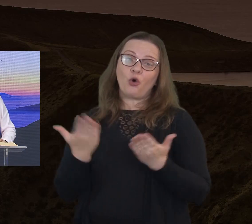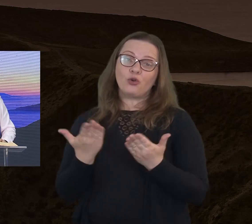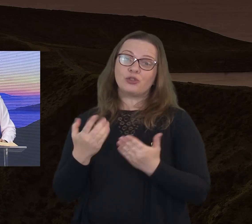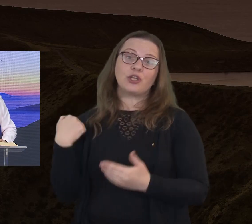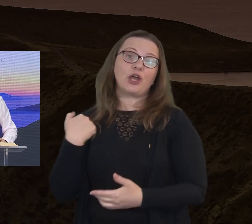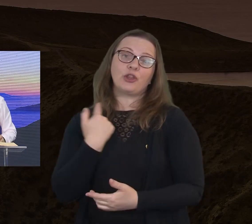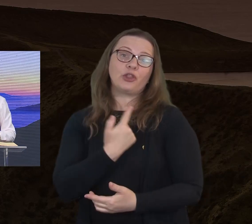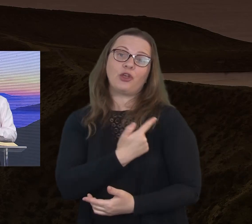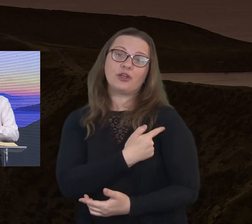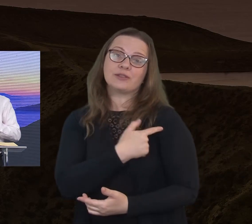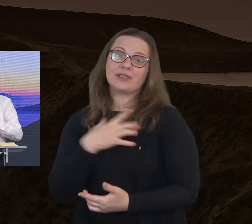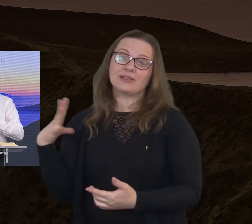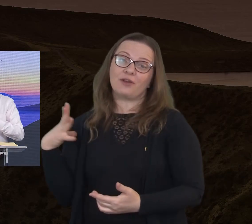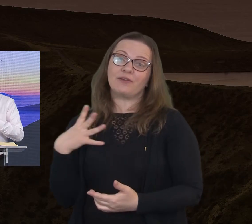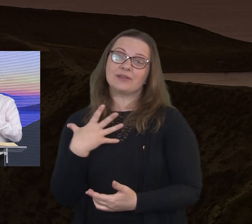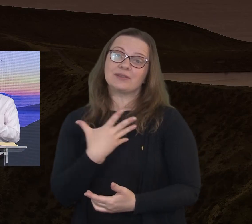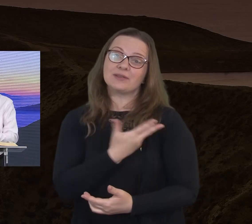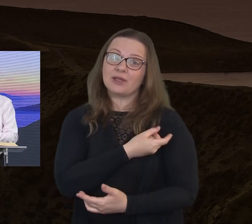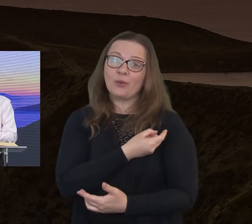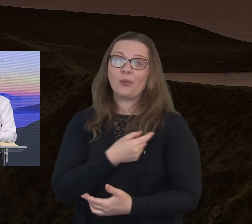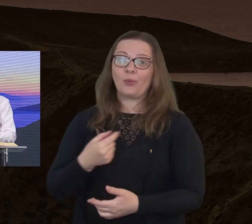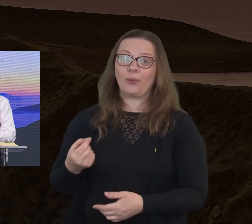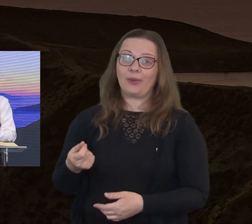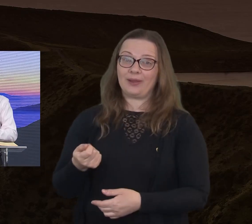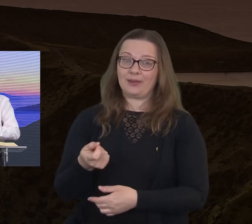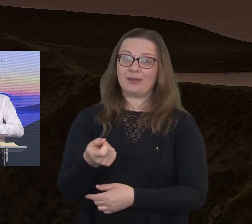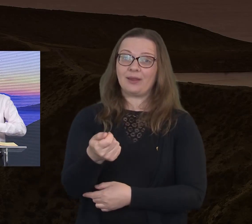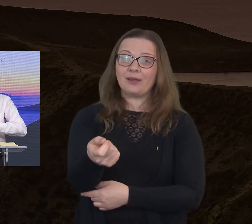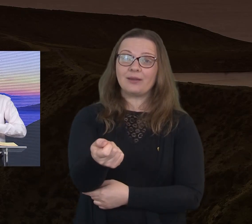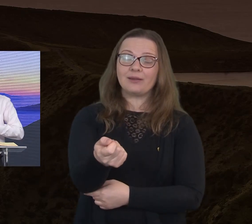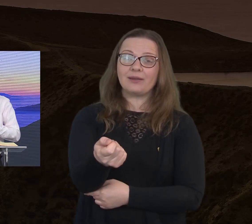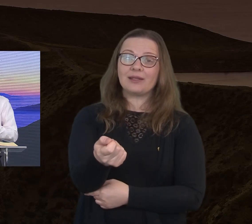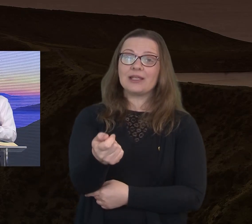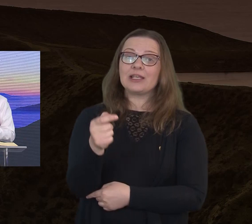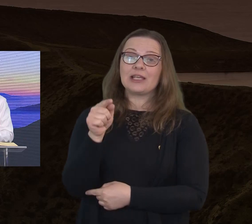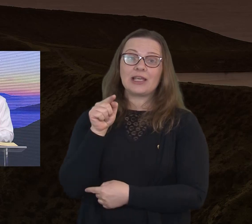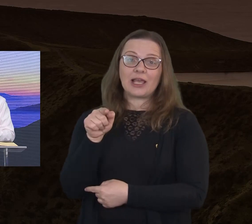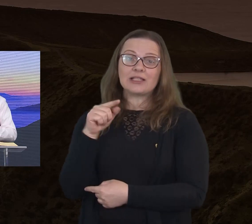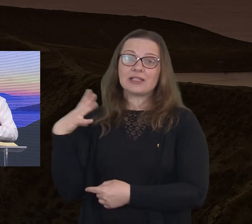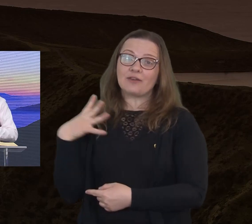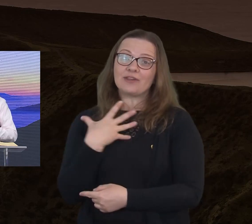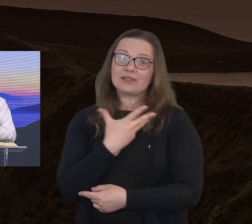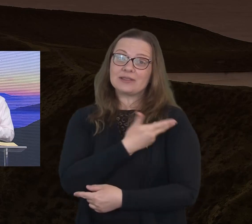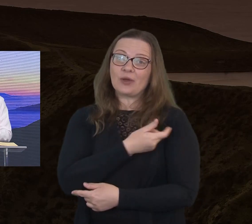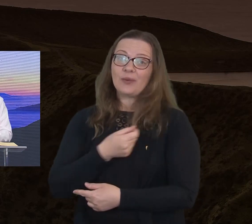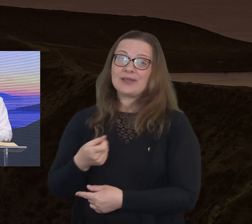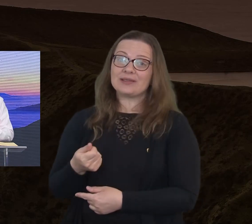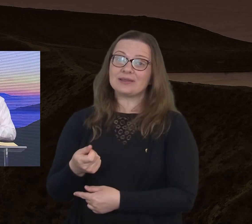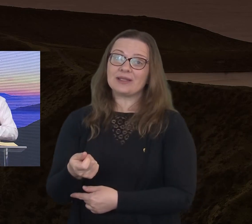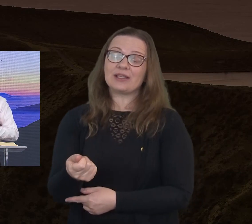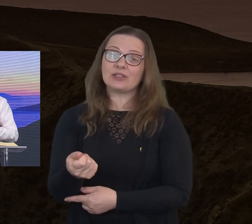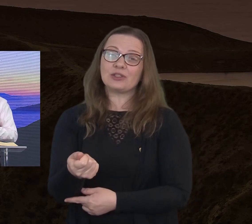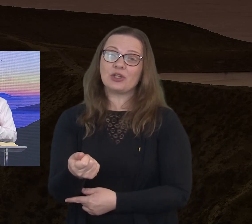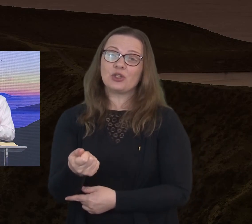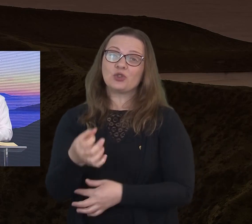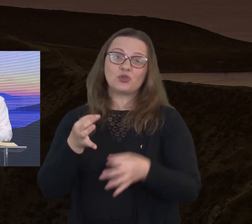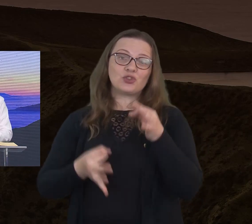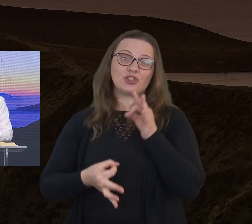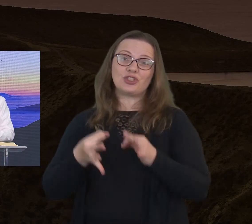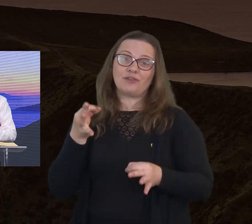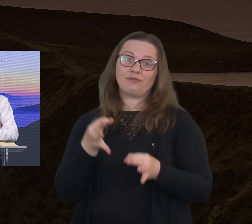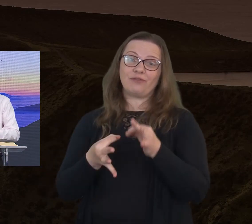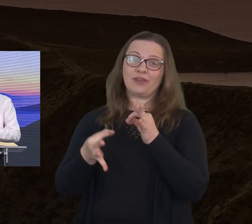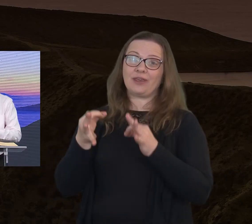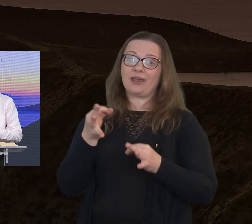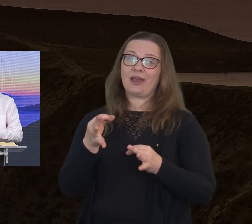eterna redenção. E a redenção nos justifica, nos pacifica com Deus, nos reconcilia com